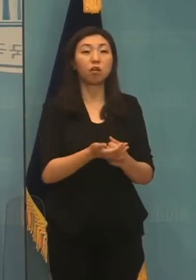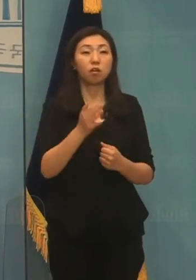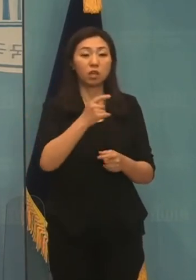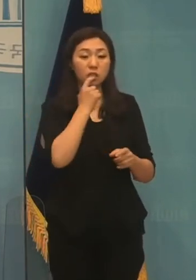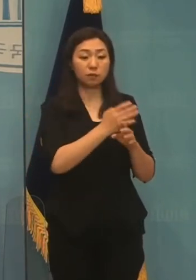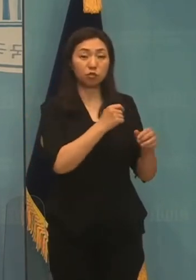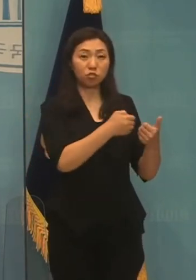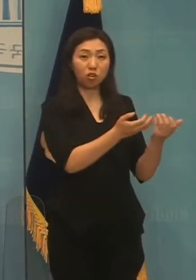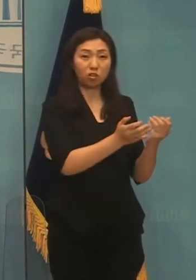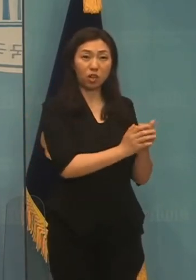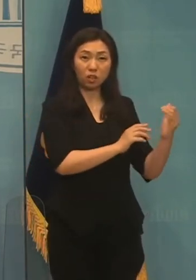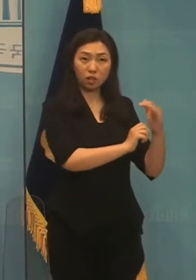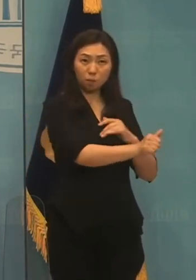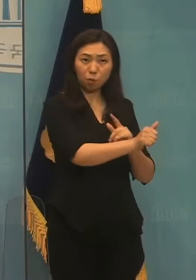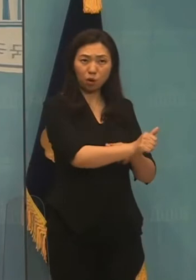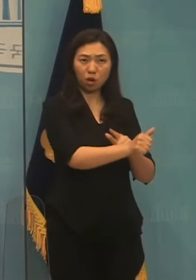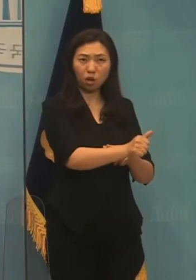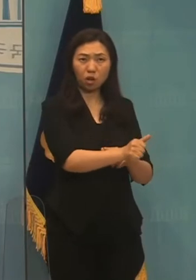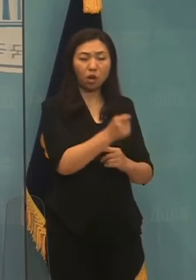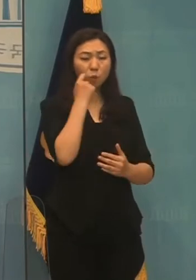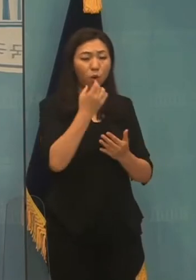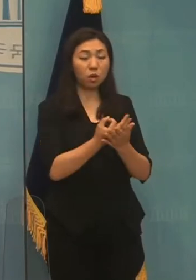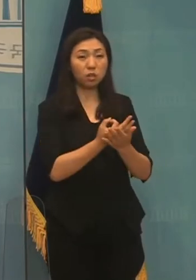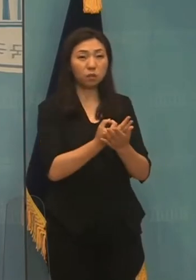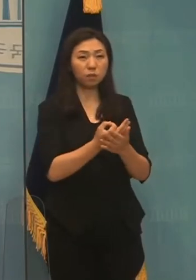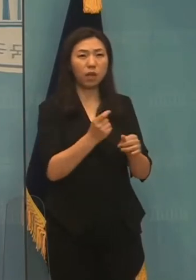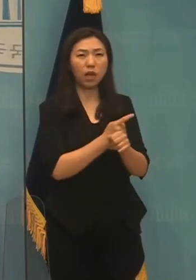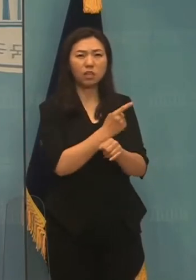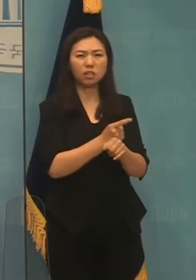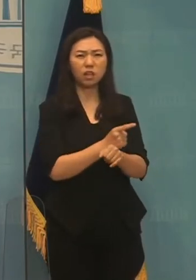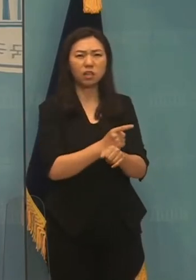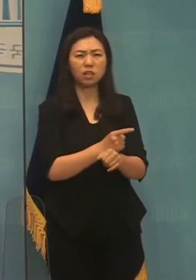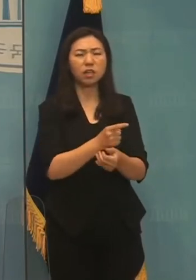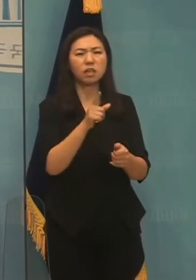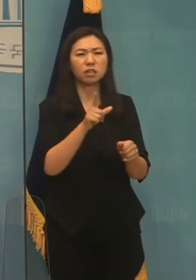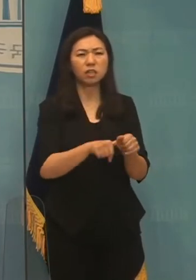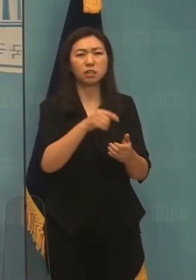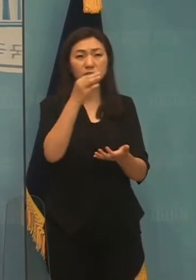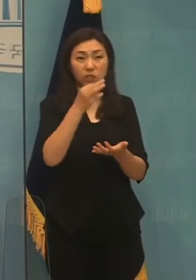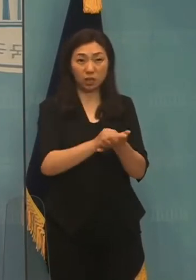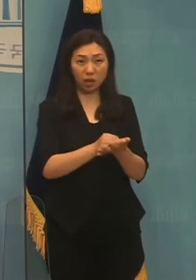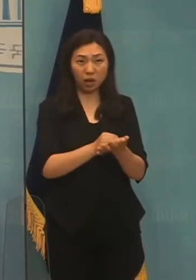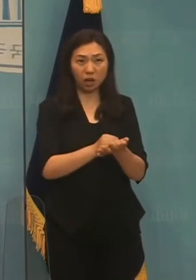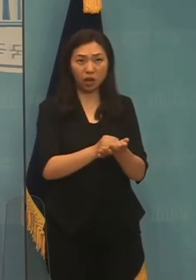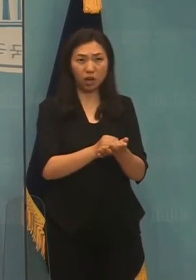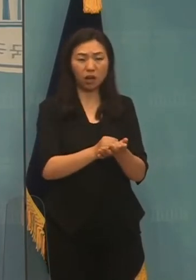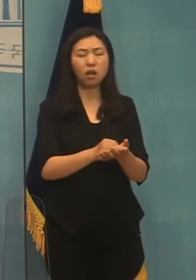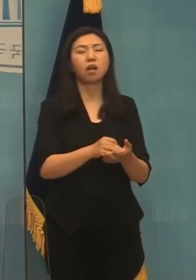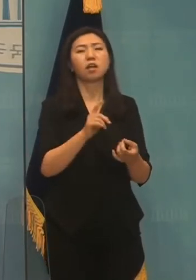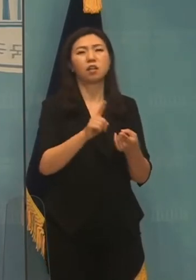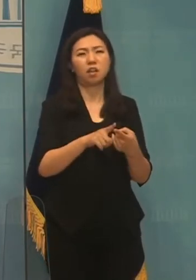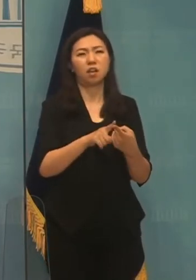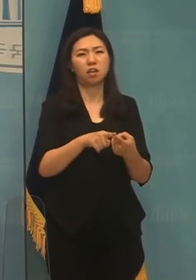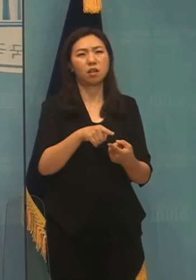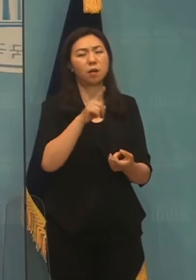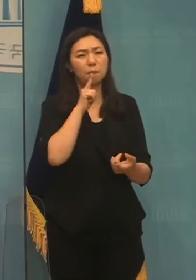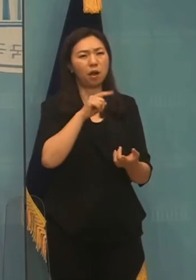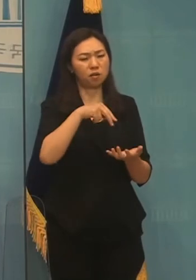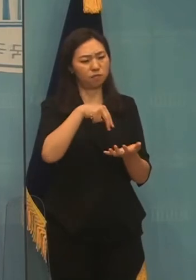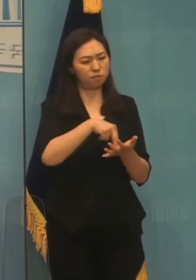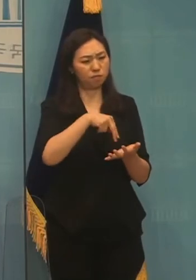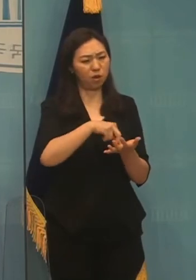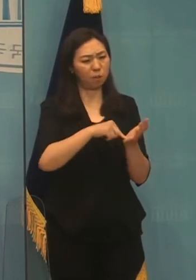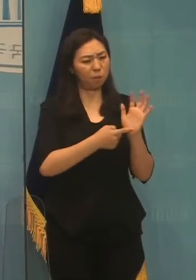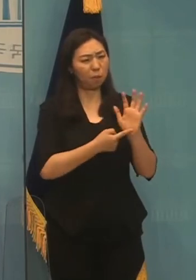대표가 최저임금 인상 논의가 진행되는 현 시점에서 인상의 당위성을 부정하는 발언을 하는 것은 심히